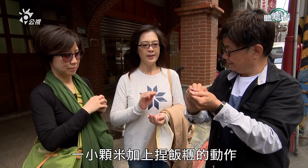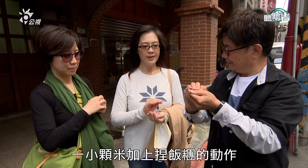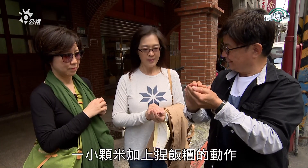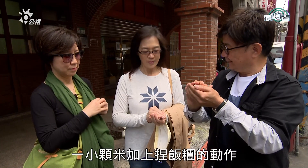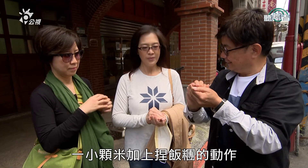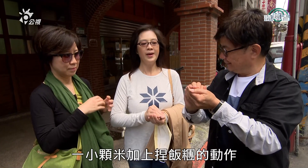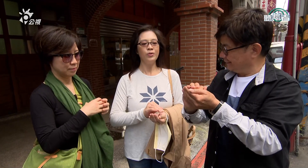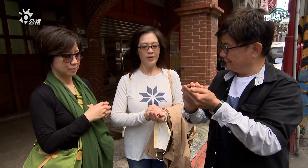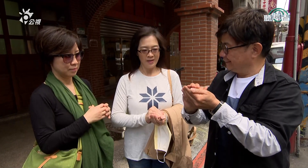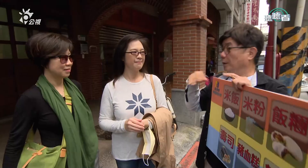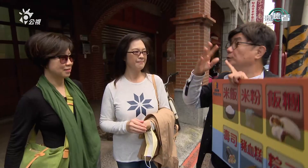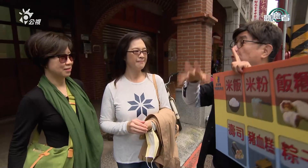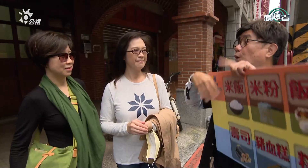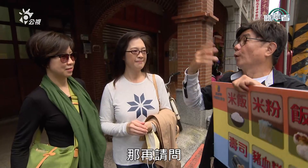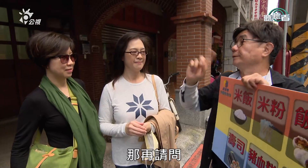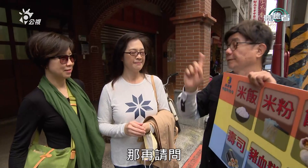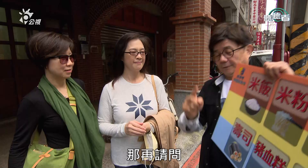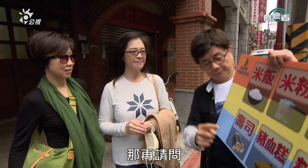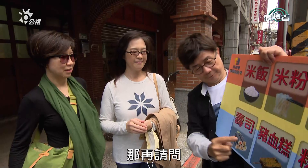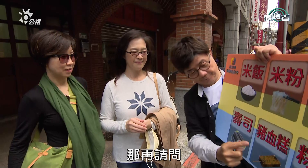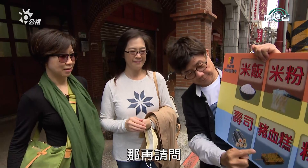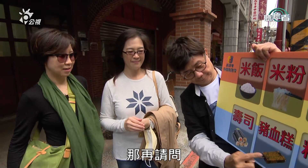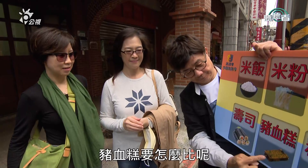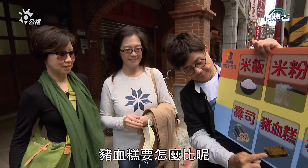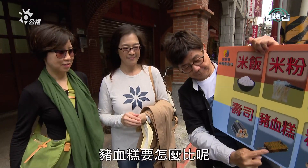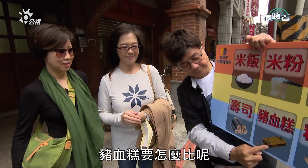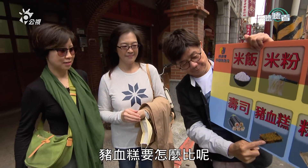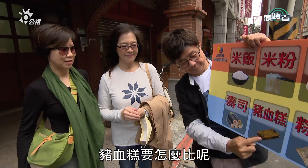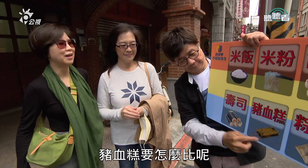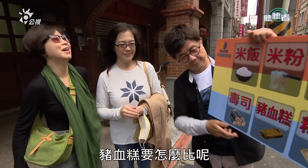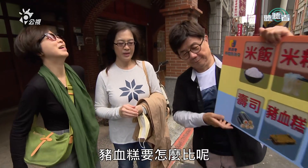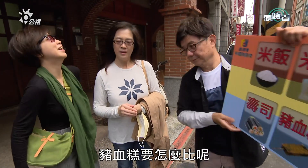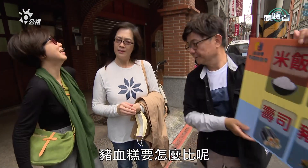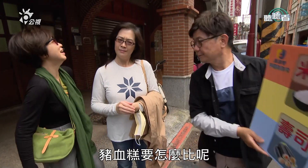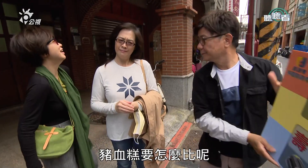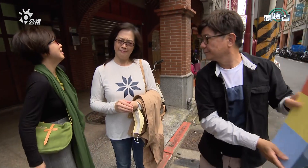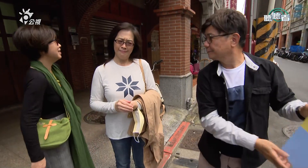作，啊。来，再请问啊，猪血糕要怎么比呢？啊，